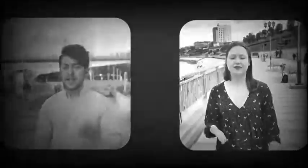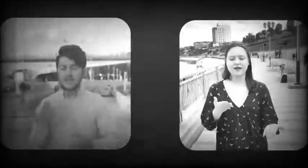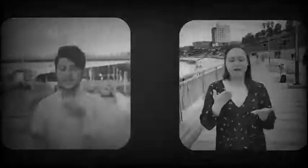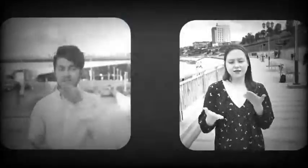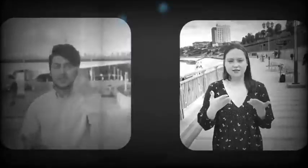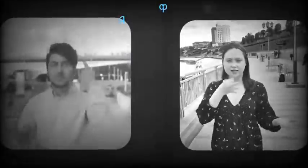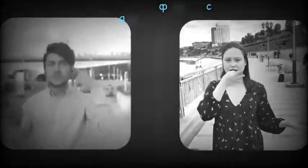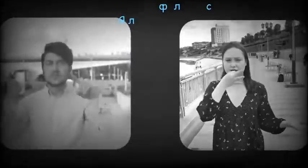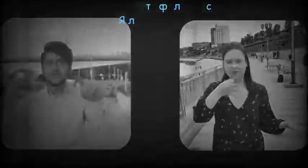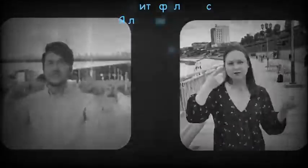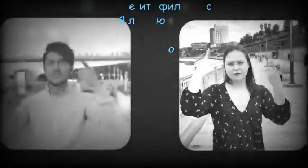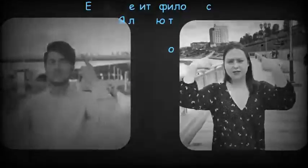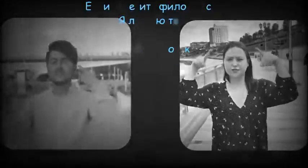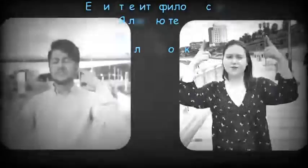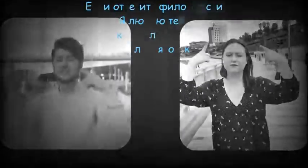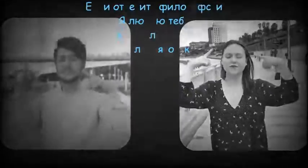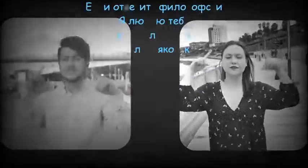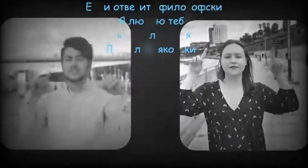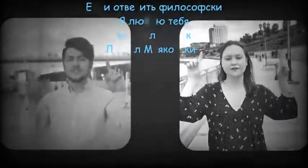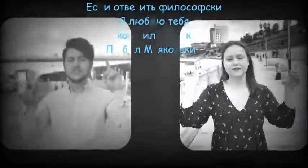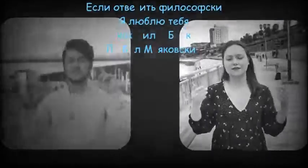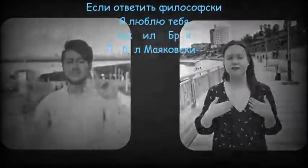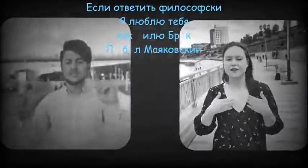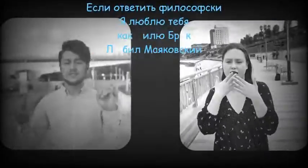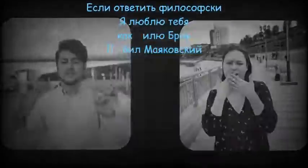Если ответить философски,